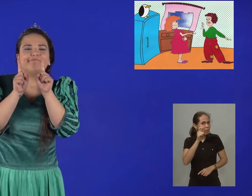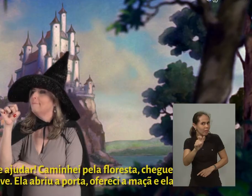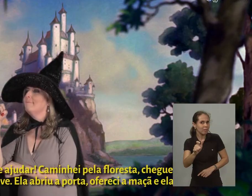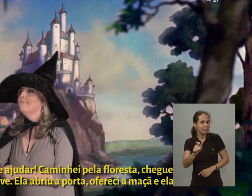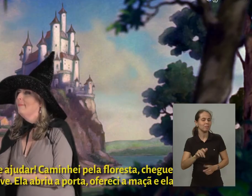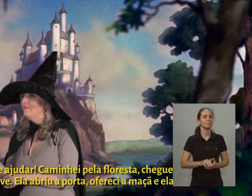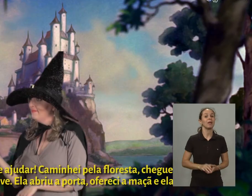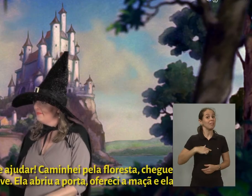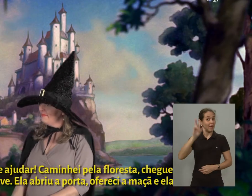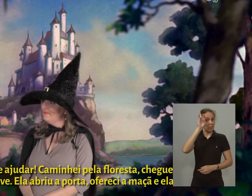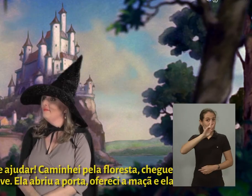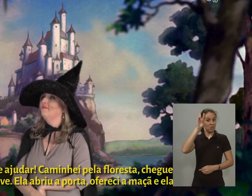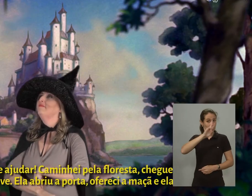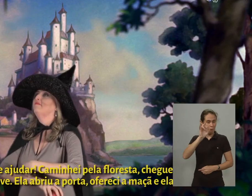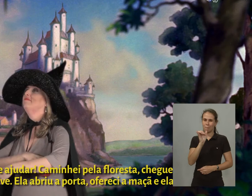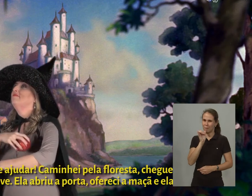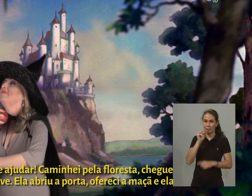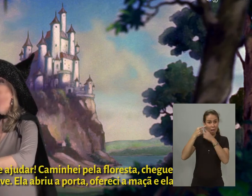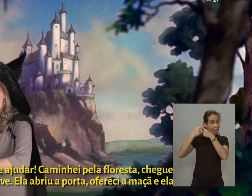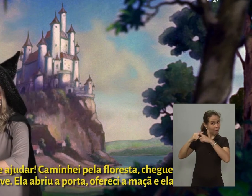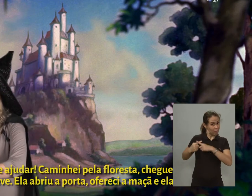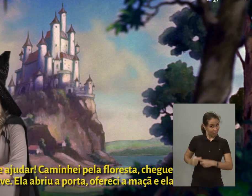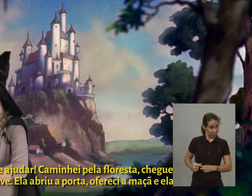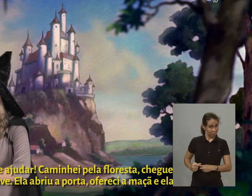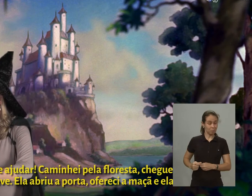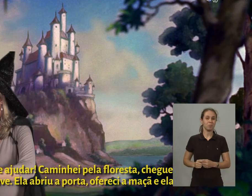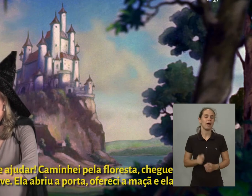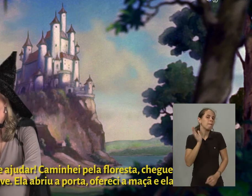estão narradas em Libras e legendadas em português.